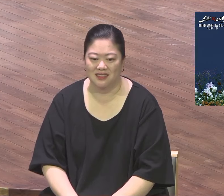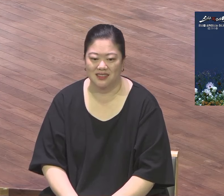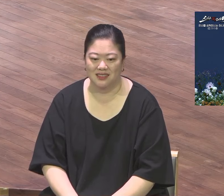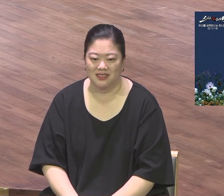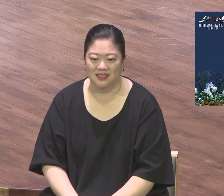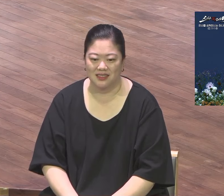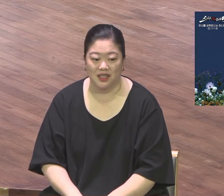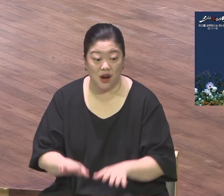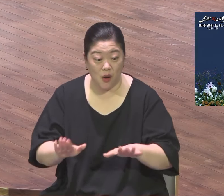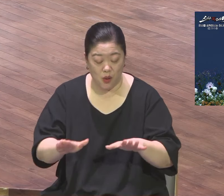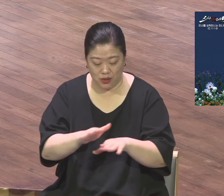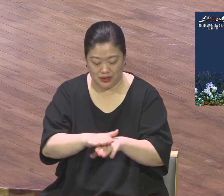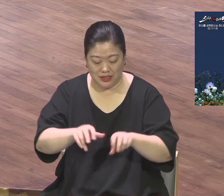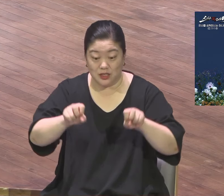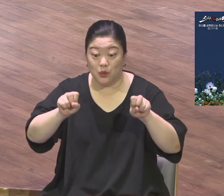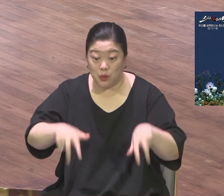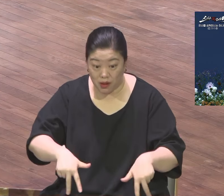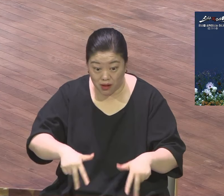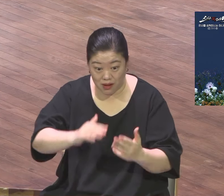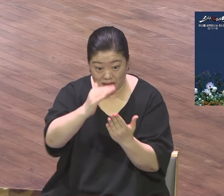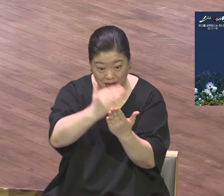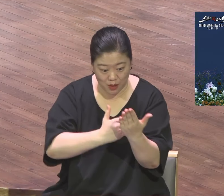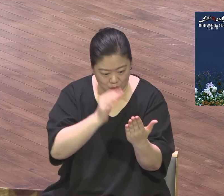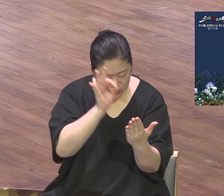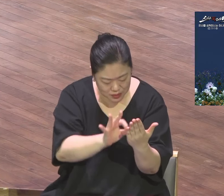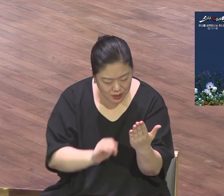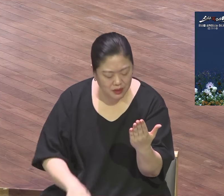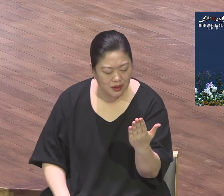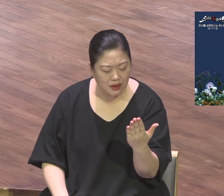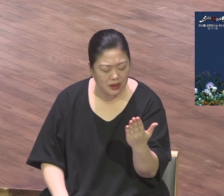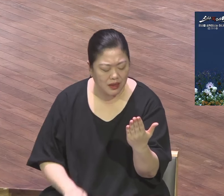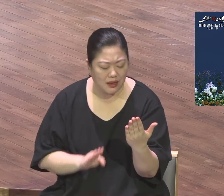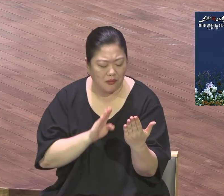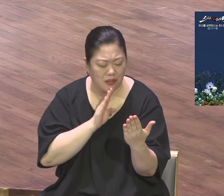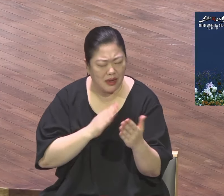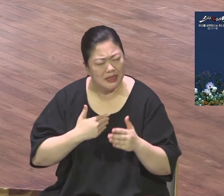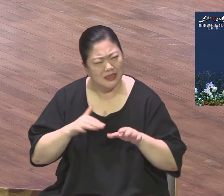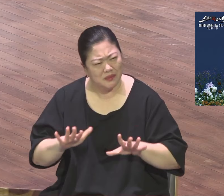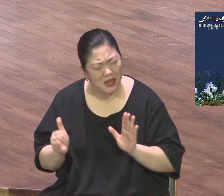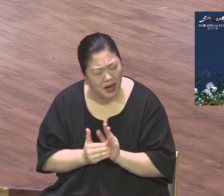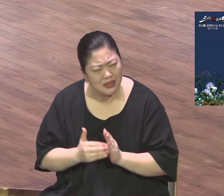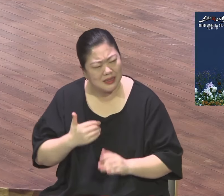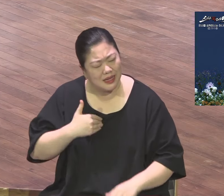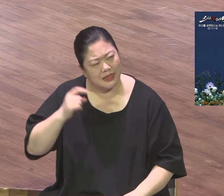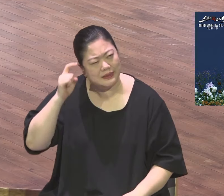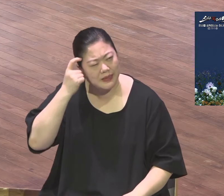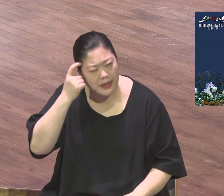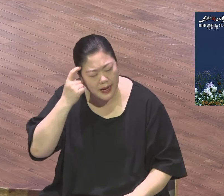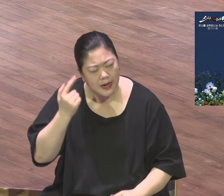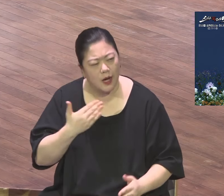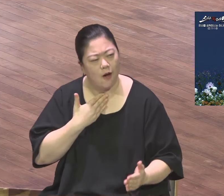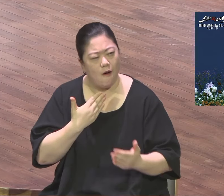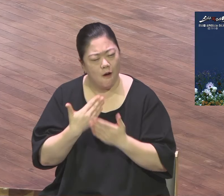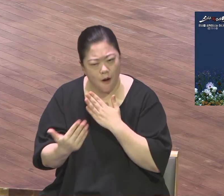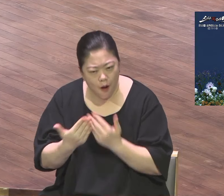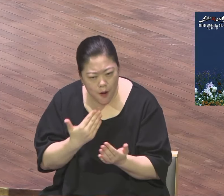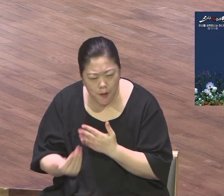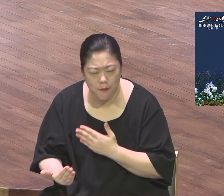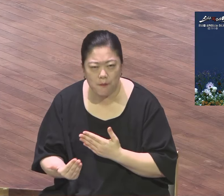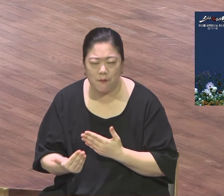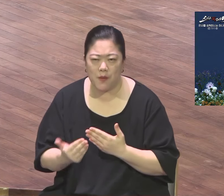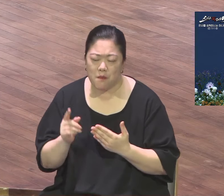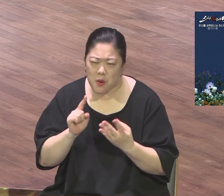전도서의 말씀을 통해서 우리는요, 내가 가진 선입견, 편견, 고정관념,